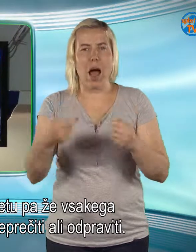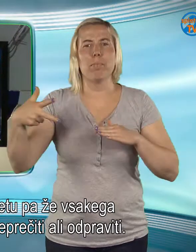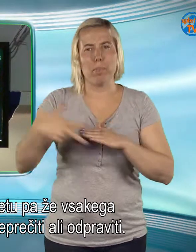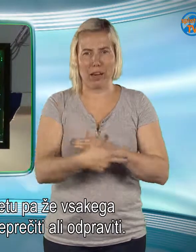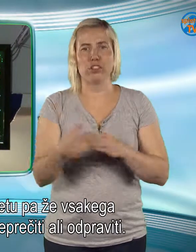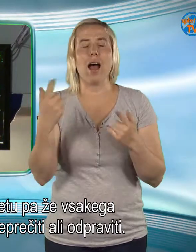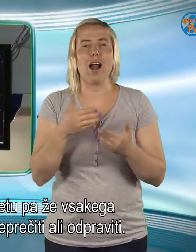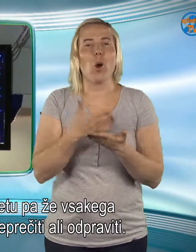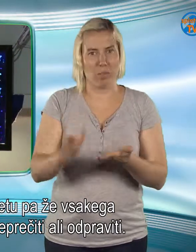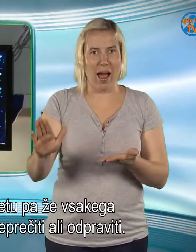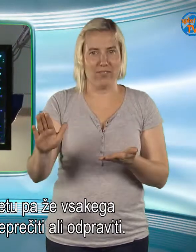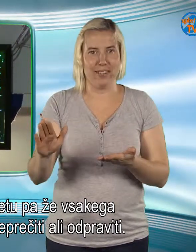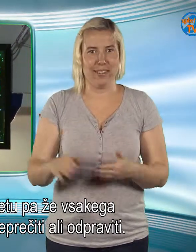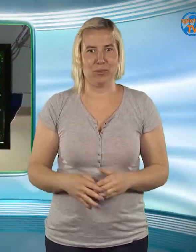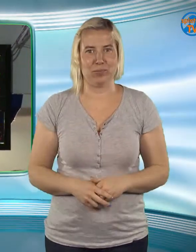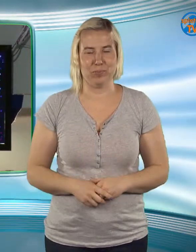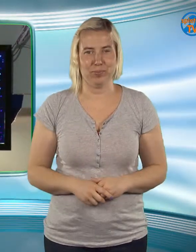odpraviti.